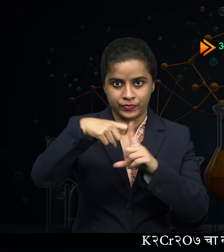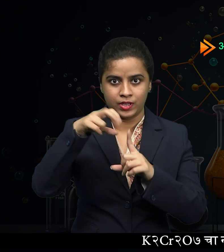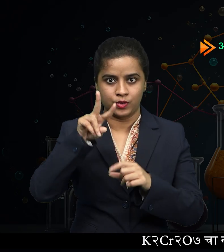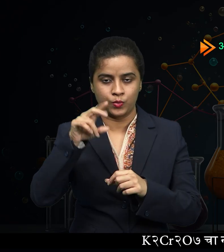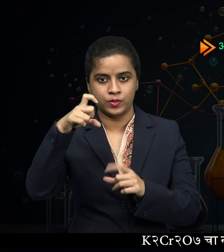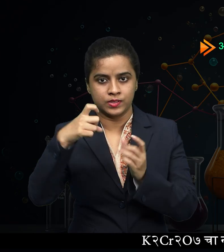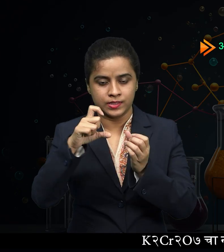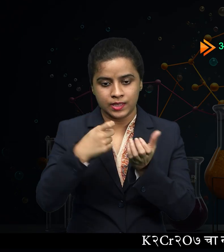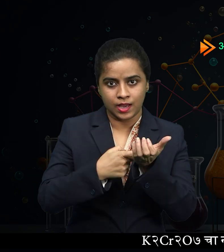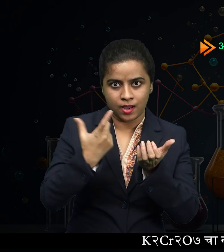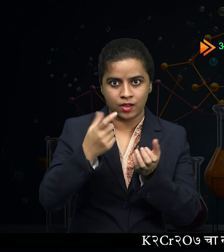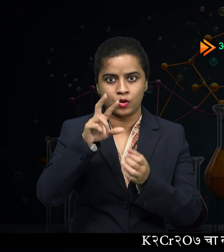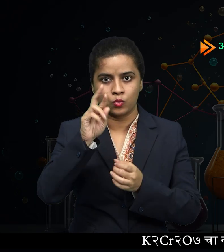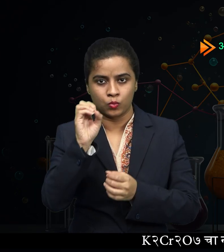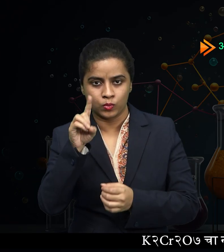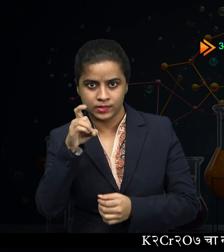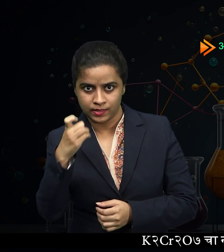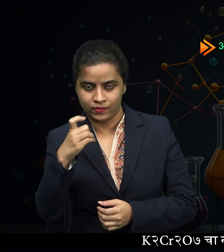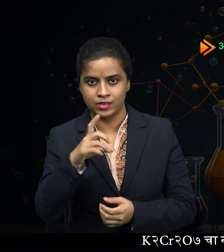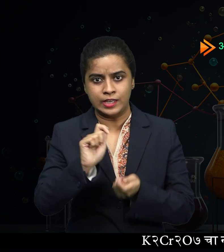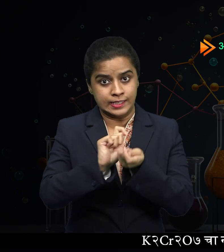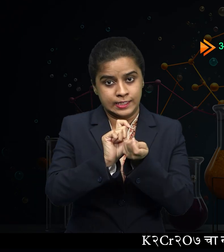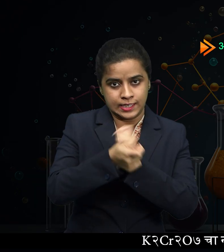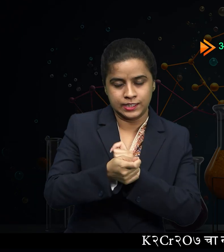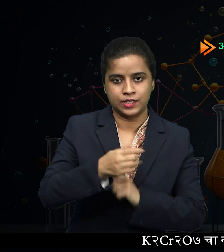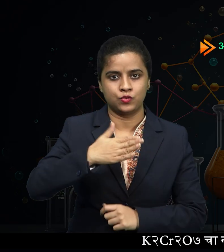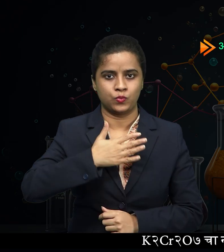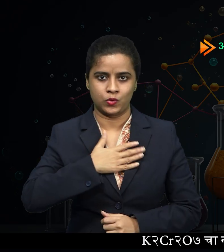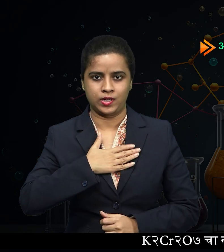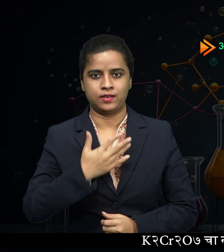K2Cr2O7 चा नारंगी रंग हिरव्या रंगात बदलतो.